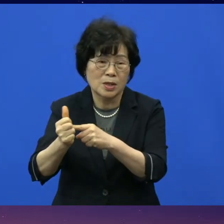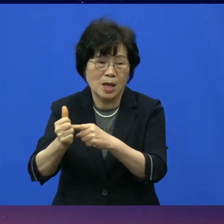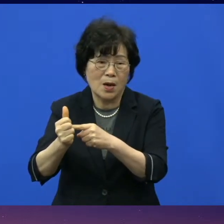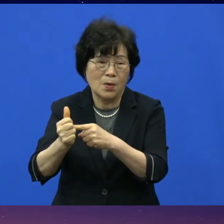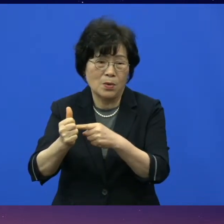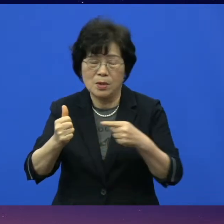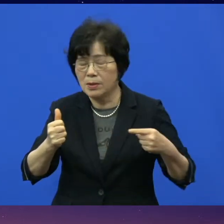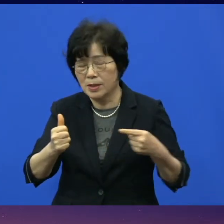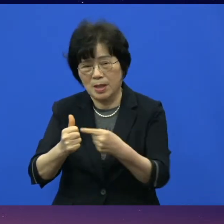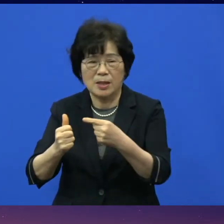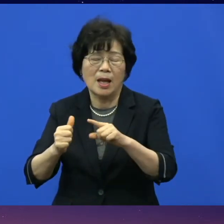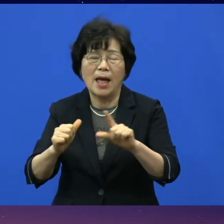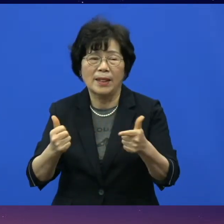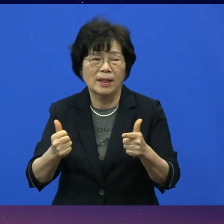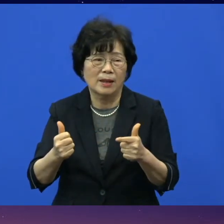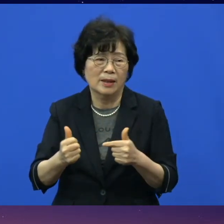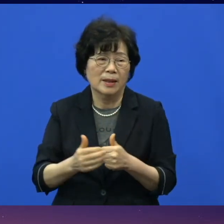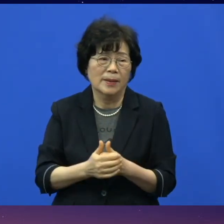상해를 하지 않는,